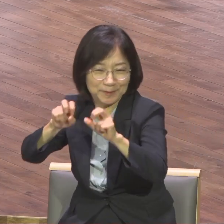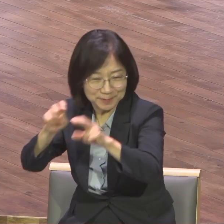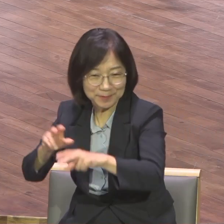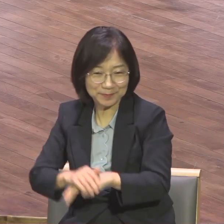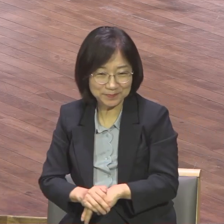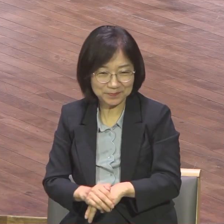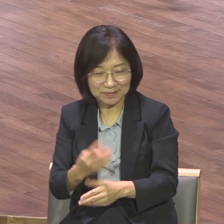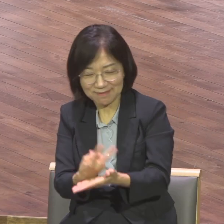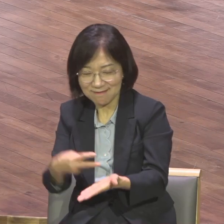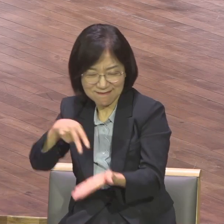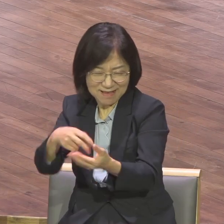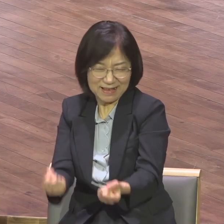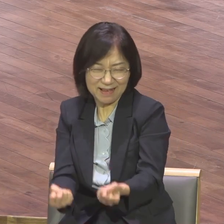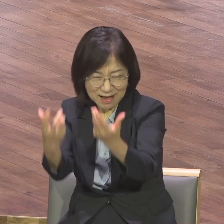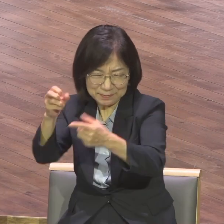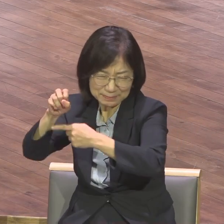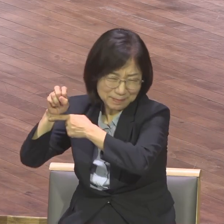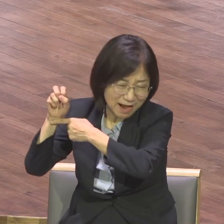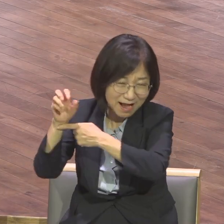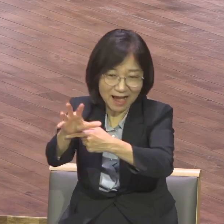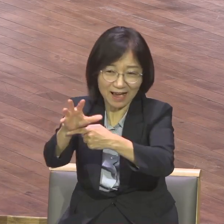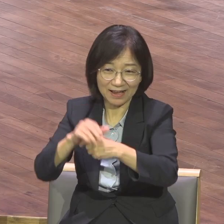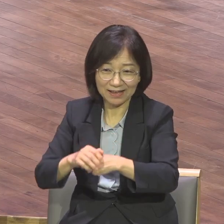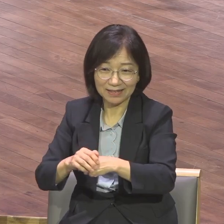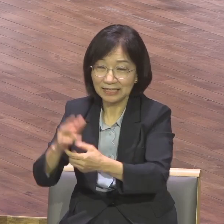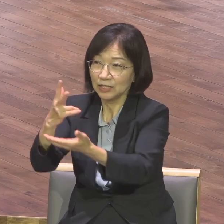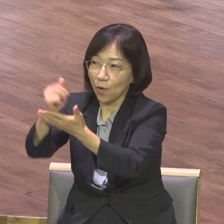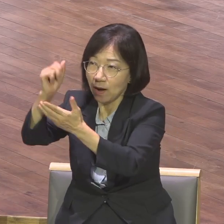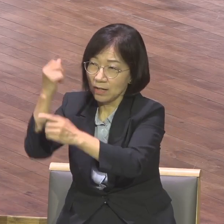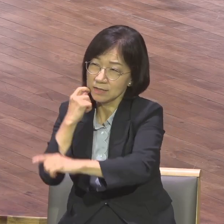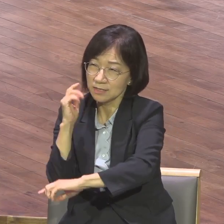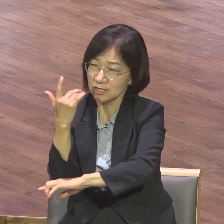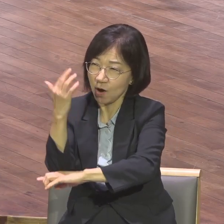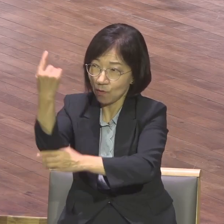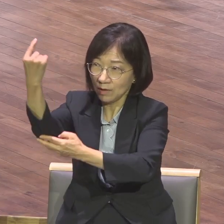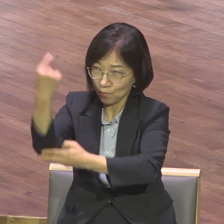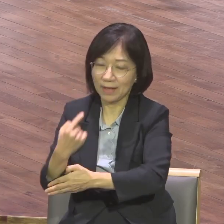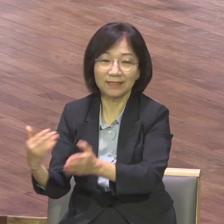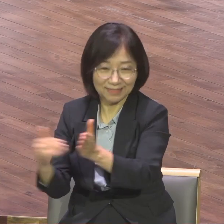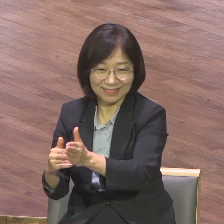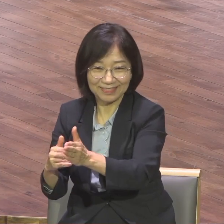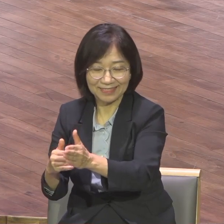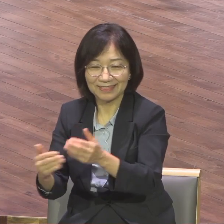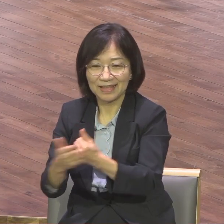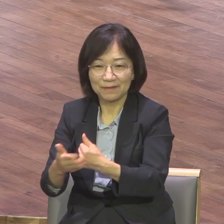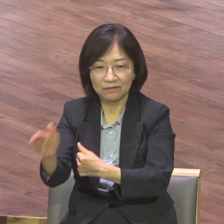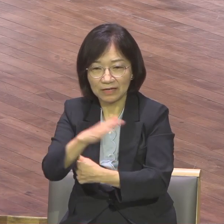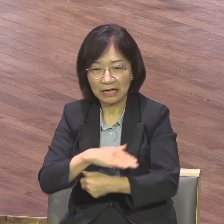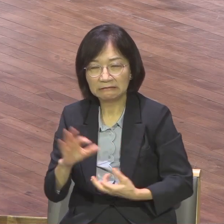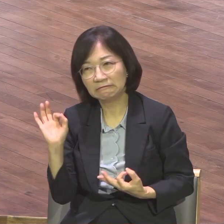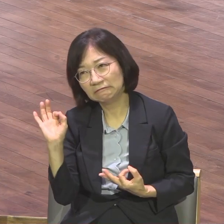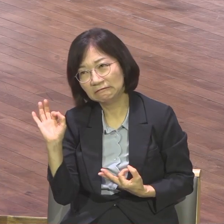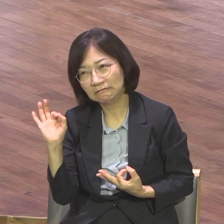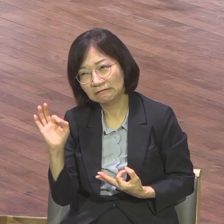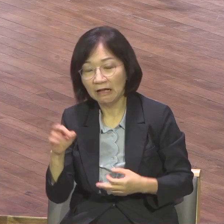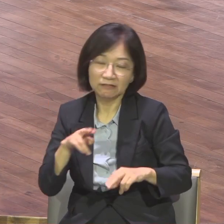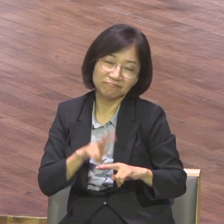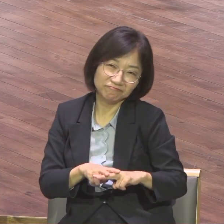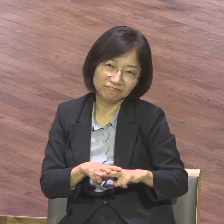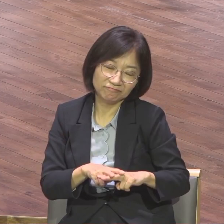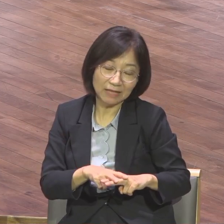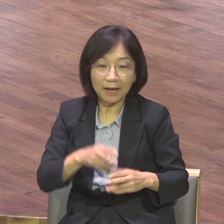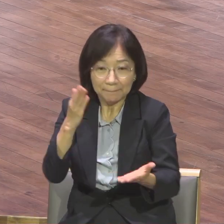위에 임하였습니다. 일어나라는 것이 구원받은 하나님의 자녀들, 일어나라는 것입니다. 앉아있지 말고